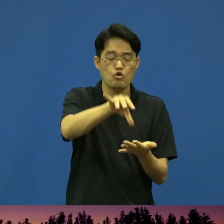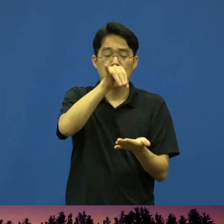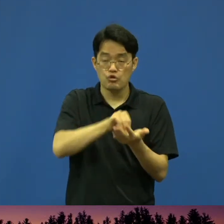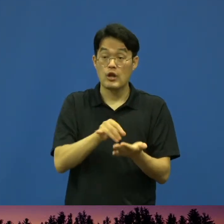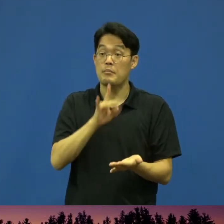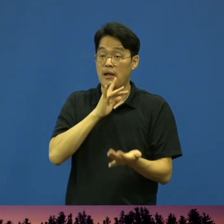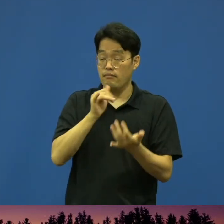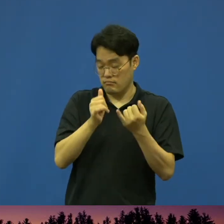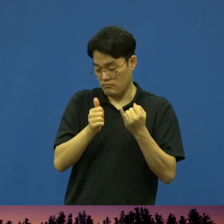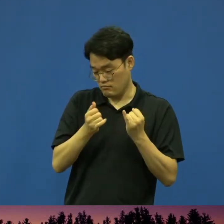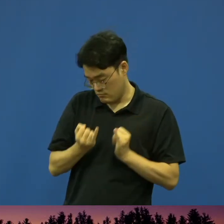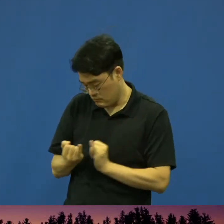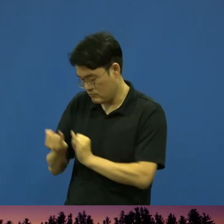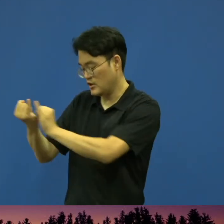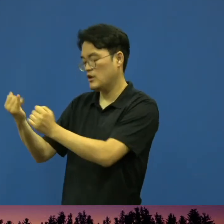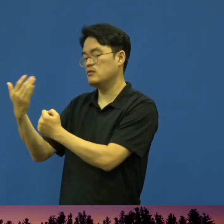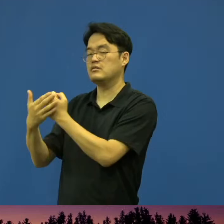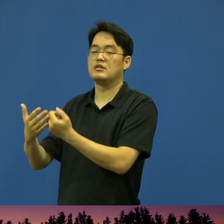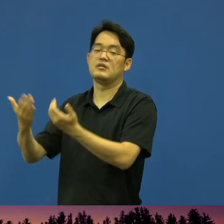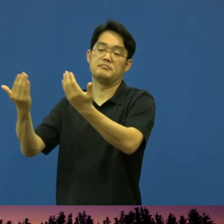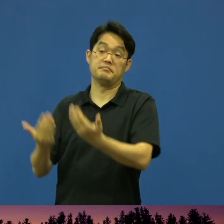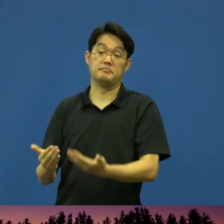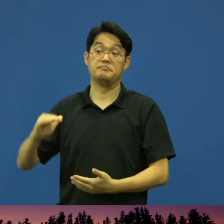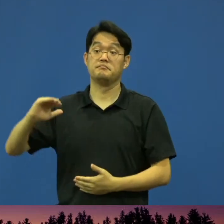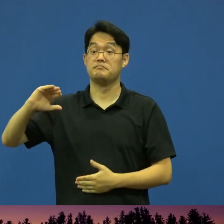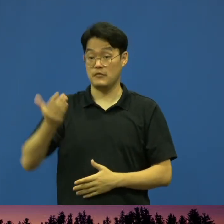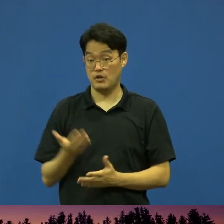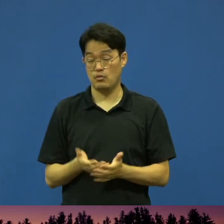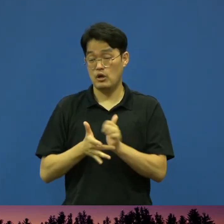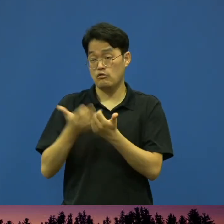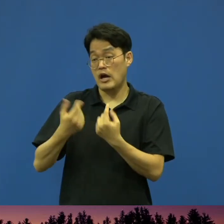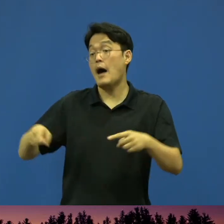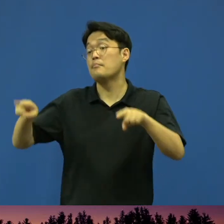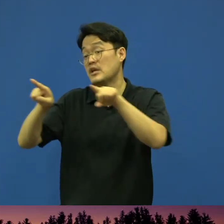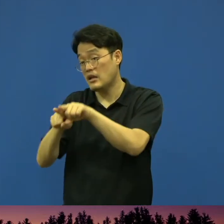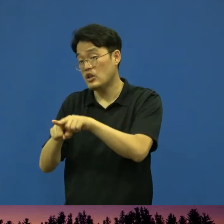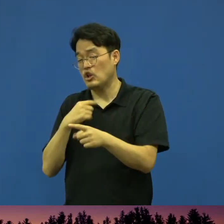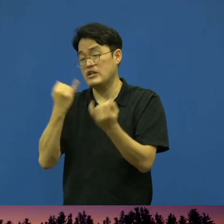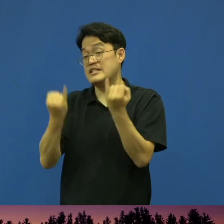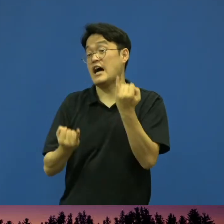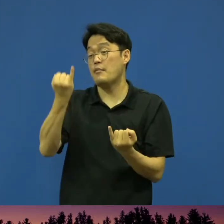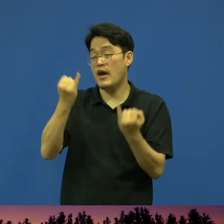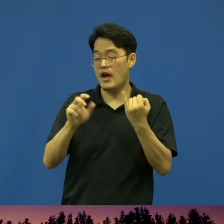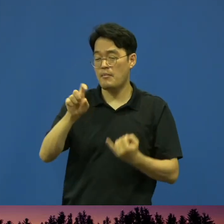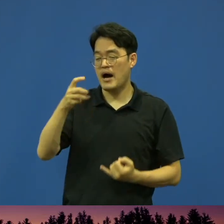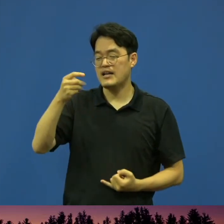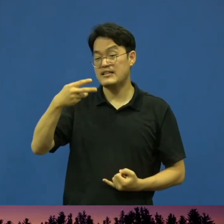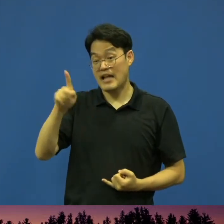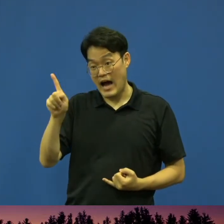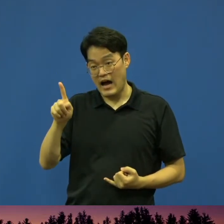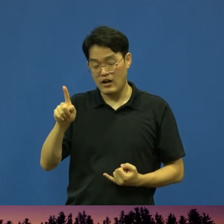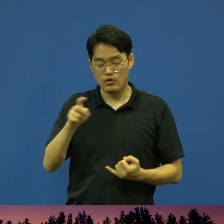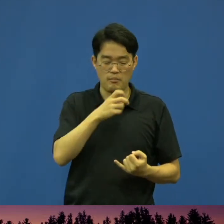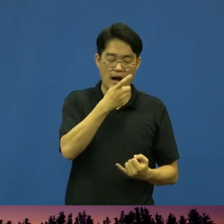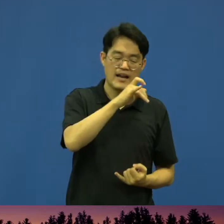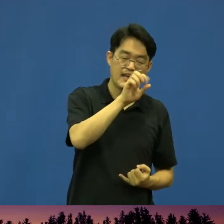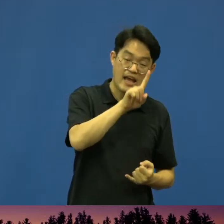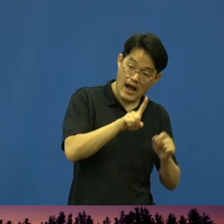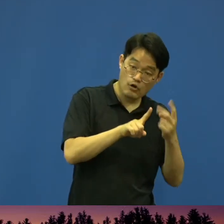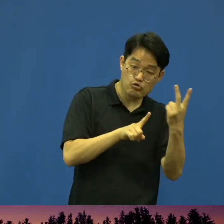하나님의 은혜를 누리는 사람들이 따로 있다는 거예요. 그렇다면 하나님의 은혜를 누린 이 단